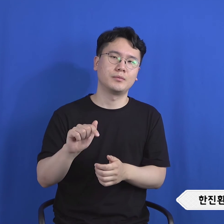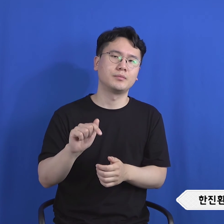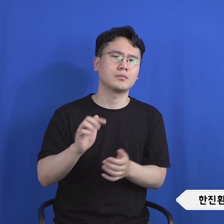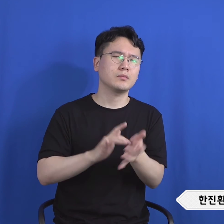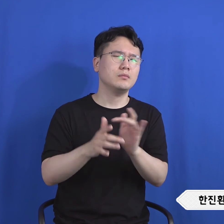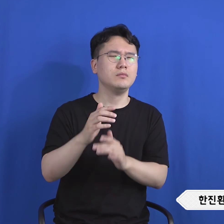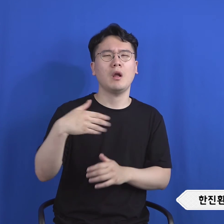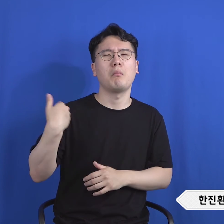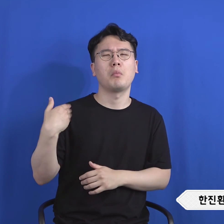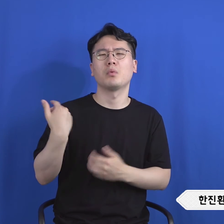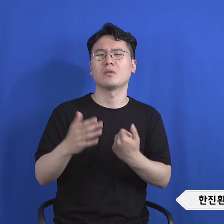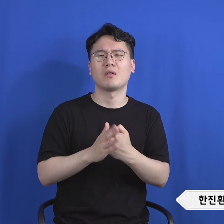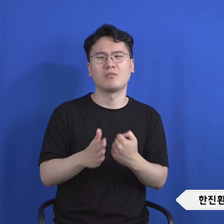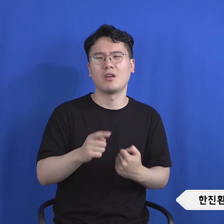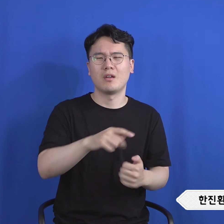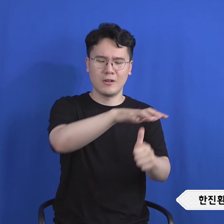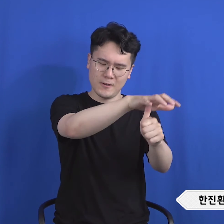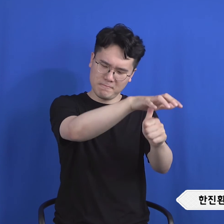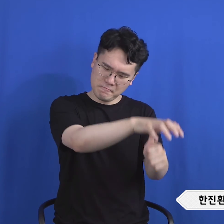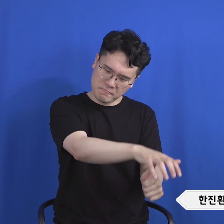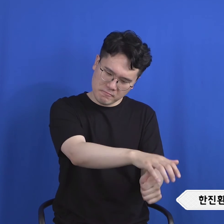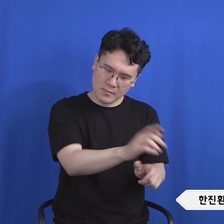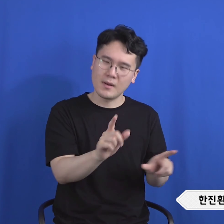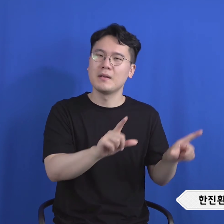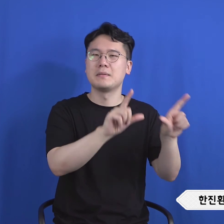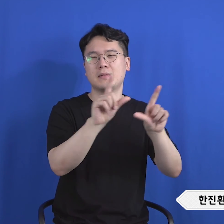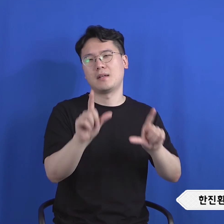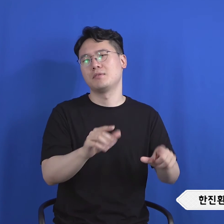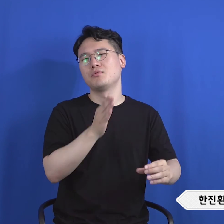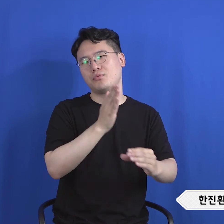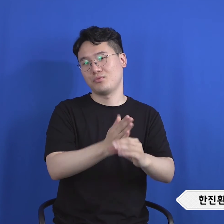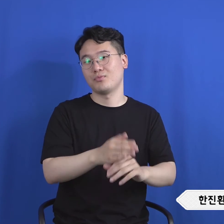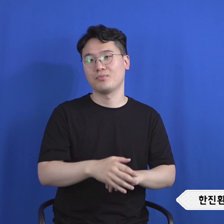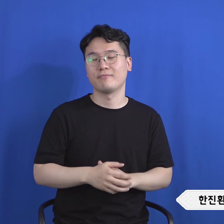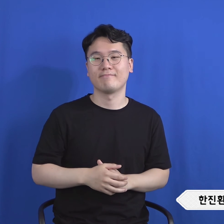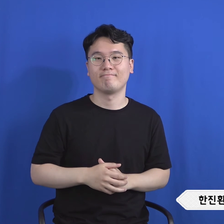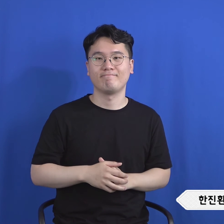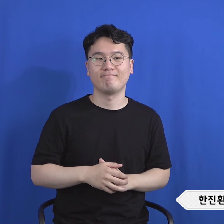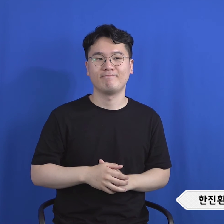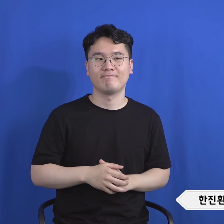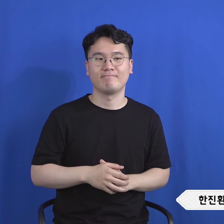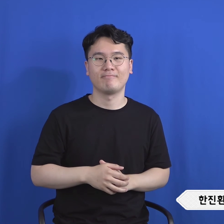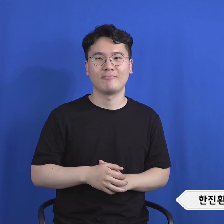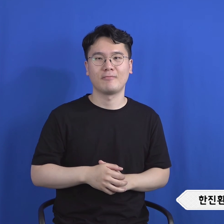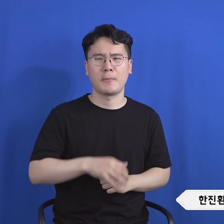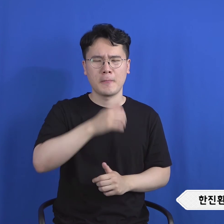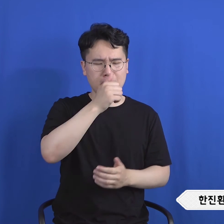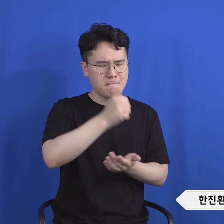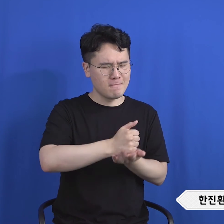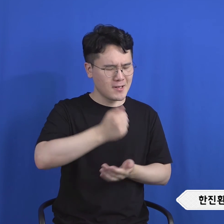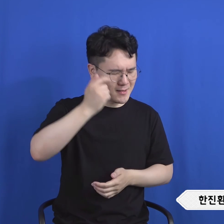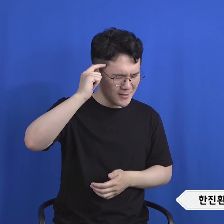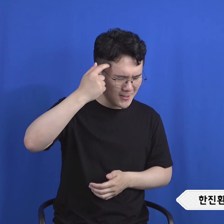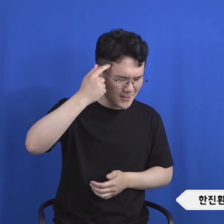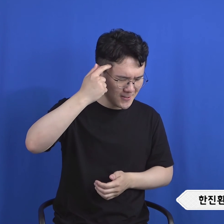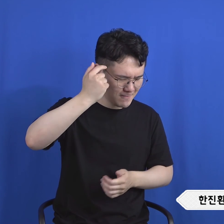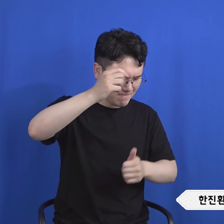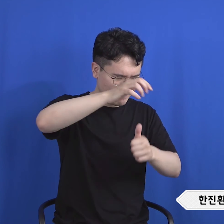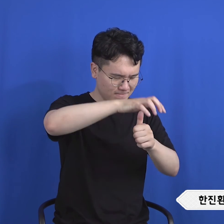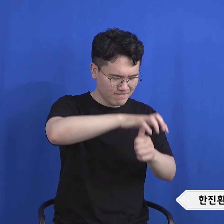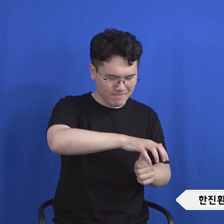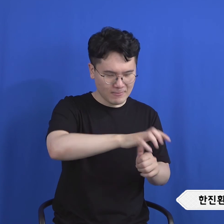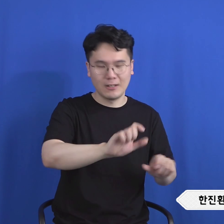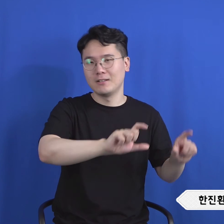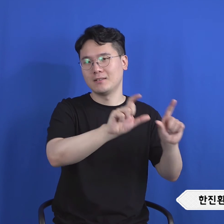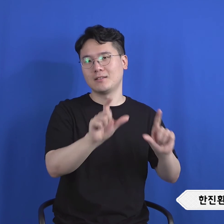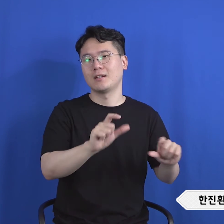살고 있습니다. 예수님 모르니까 그렇게 짓눌리고 또 그냥 죄의식에 사로잡혀서 그렇게 살고 있습니다.